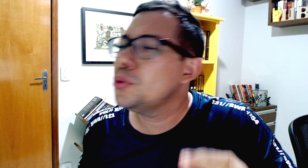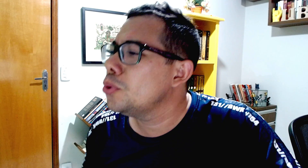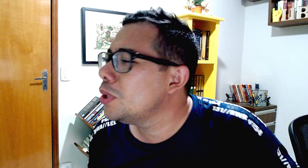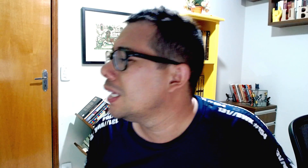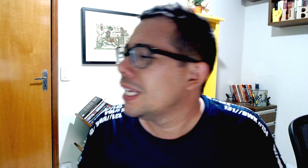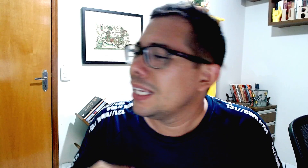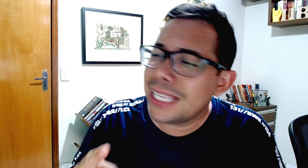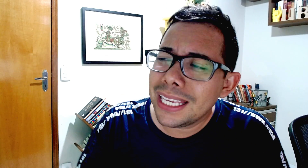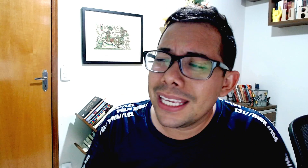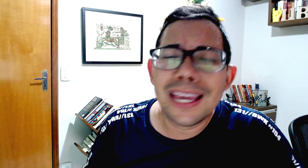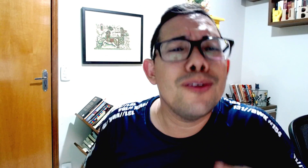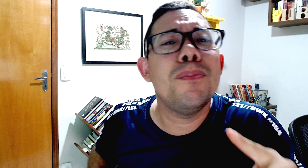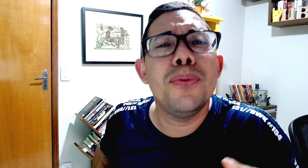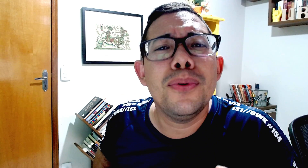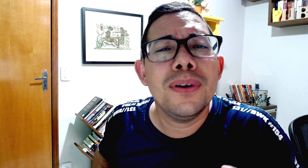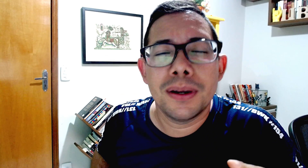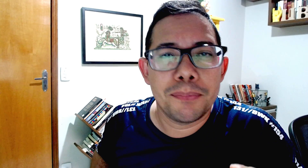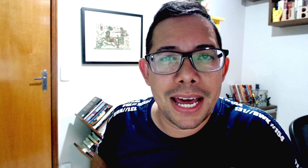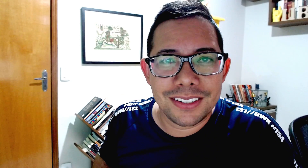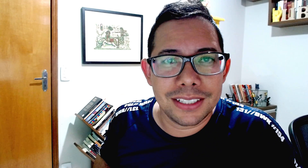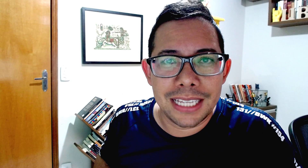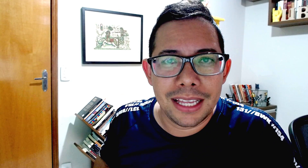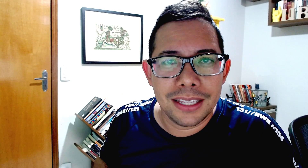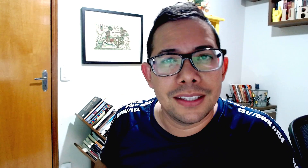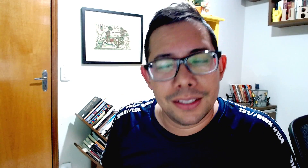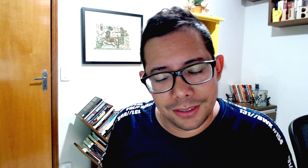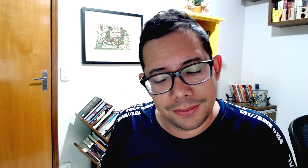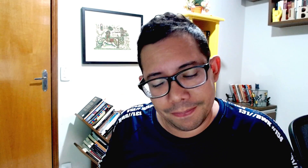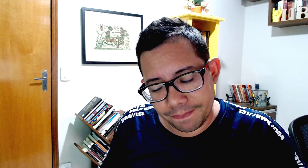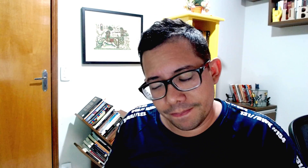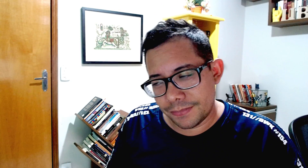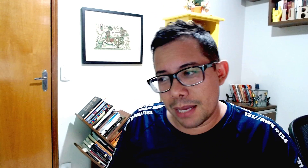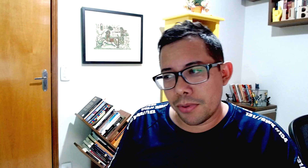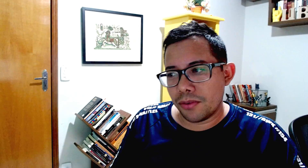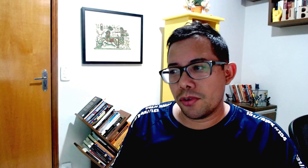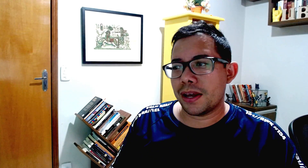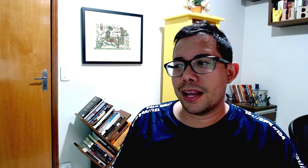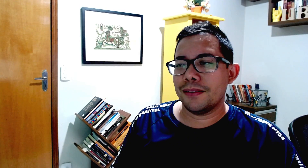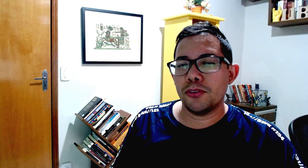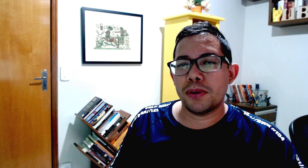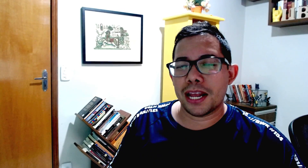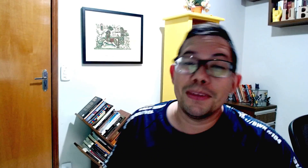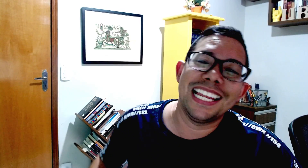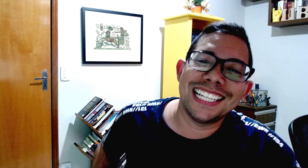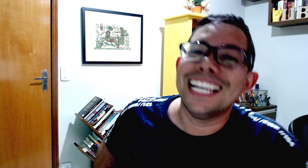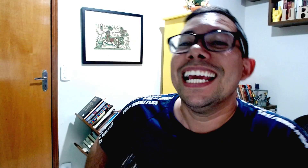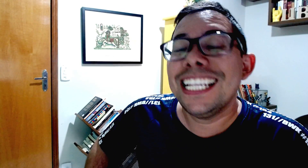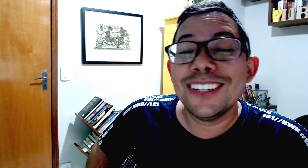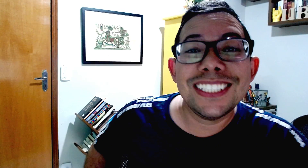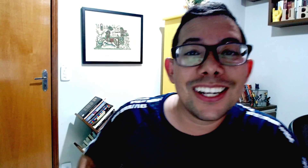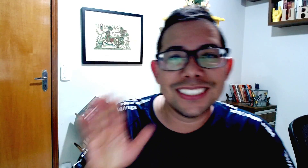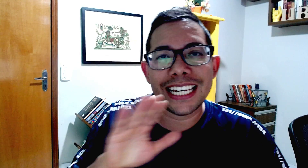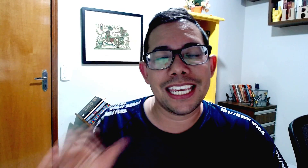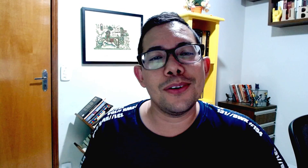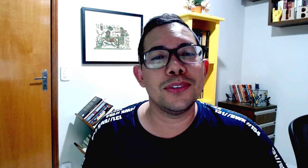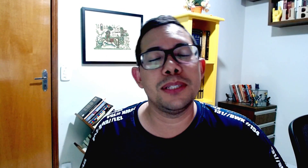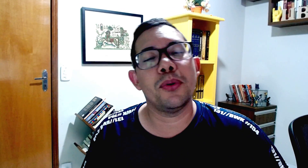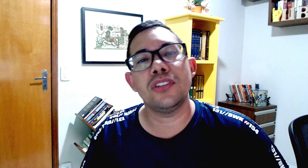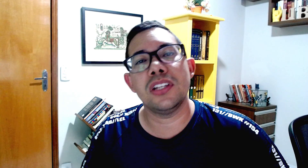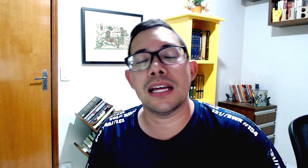alto que eu pu. Para de cantar. Tá bom, vou parar. Vou parar. Beleza. Então, o sinal de Zaqueu você pode utilizar